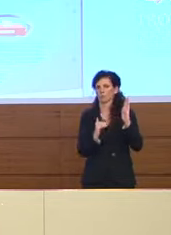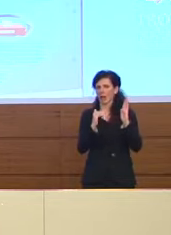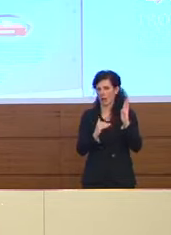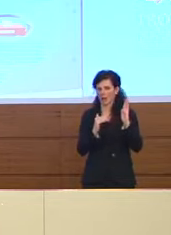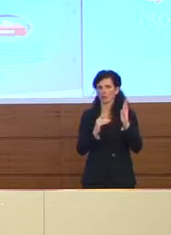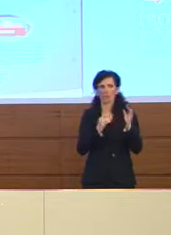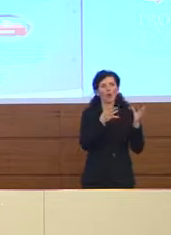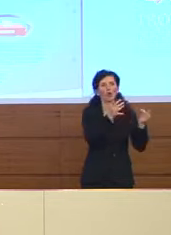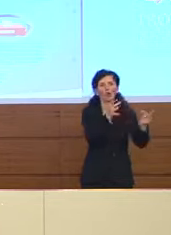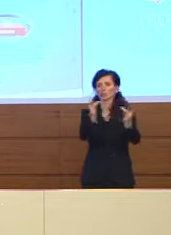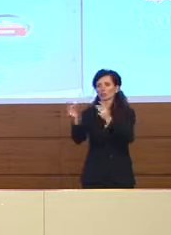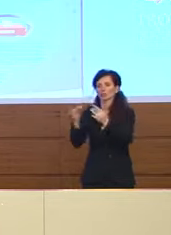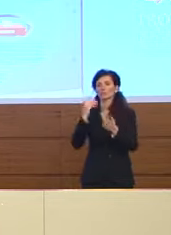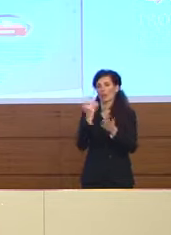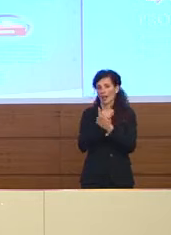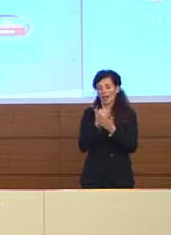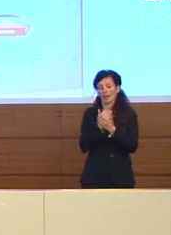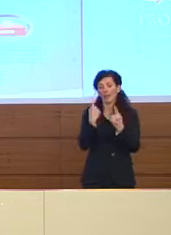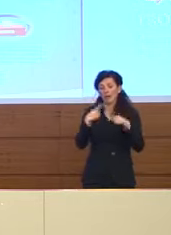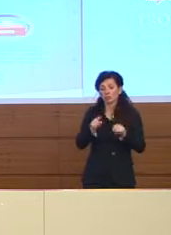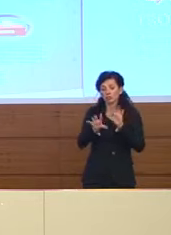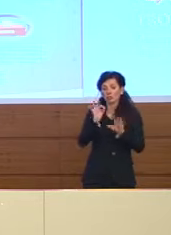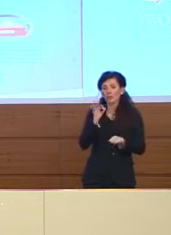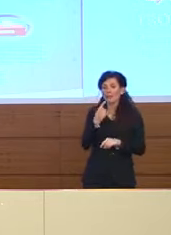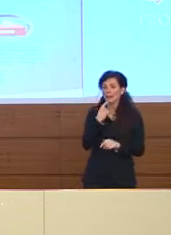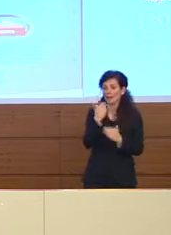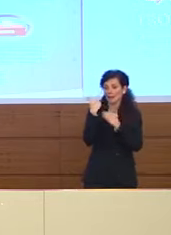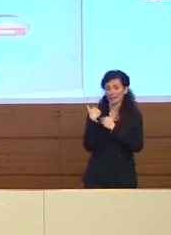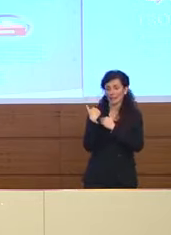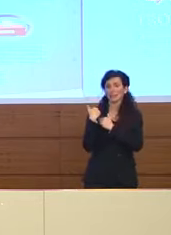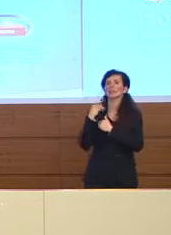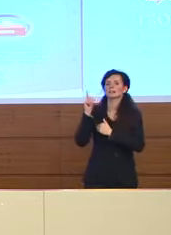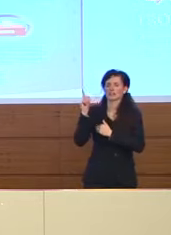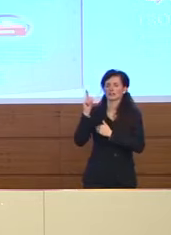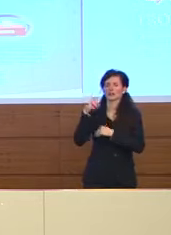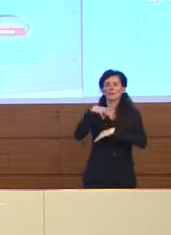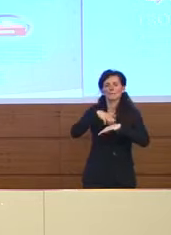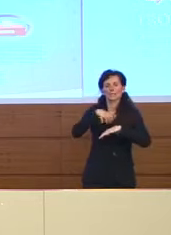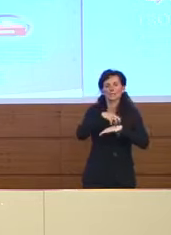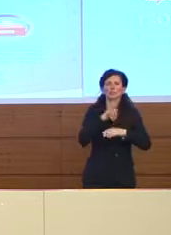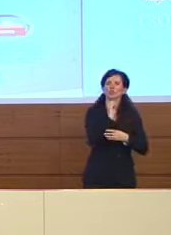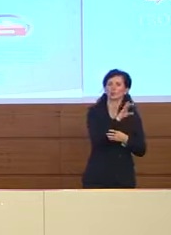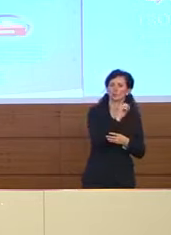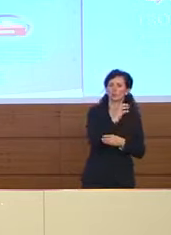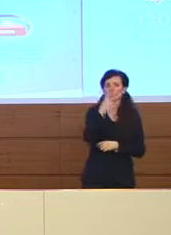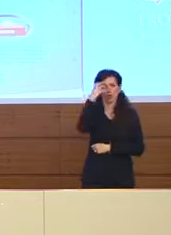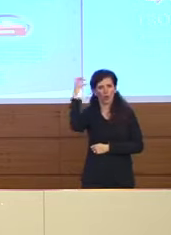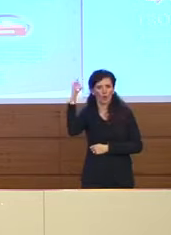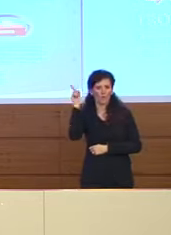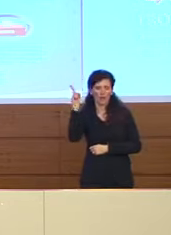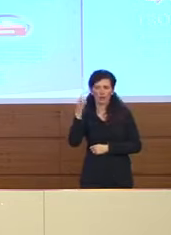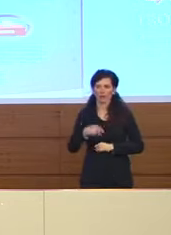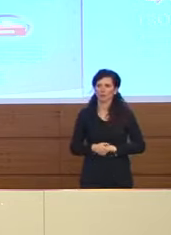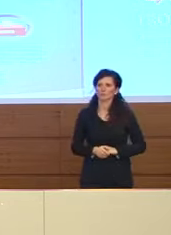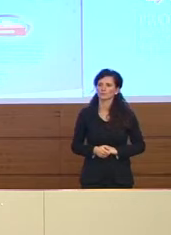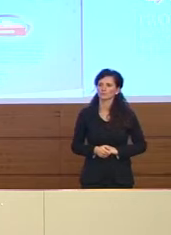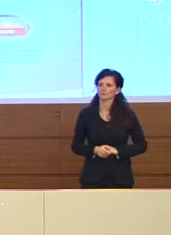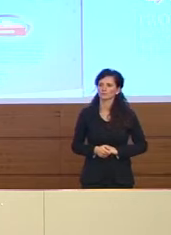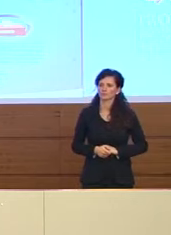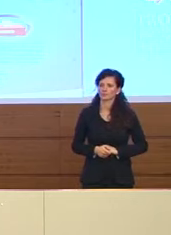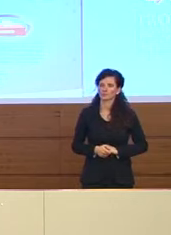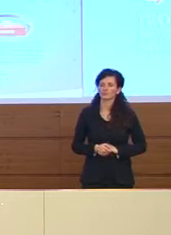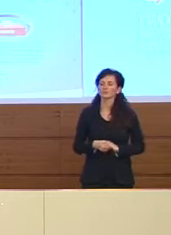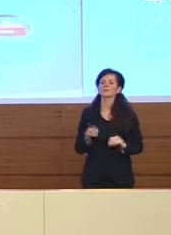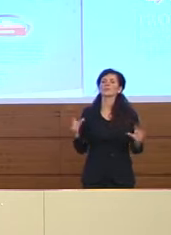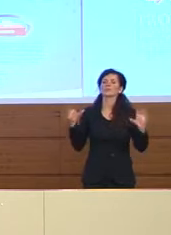compito istituzionale quindi al ministro dell'istruzione e al governo sul prezzo delle